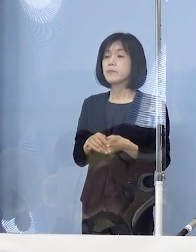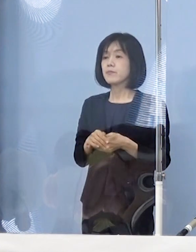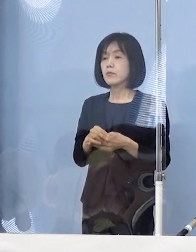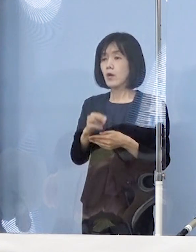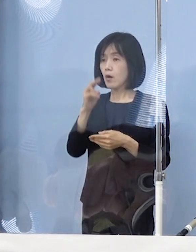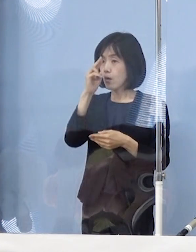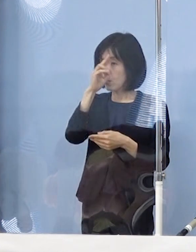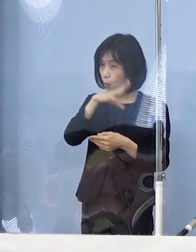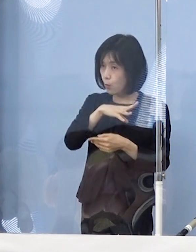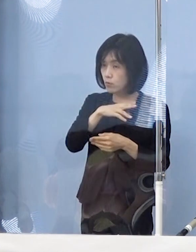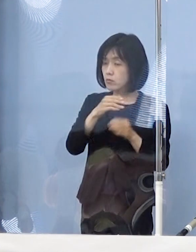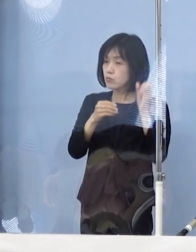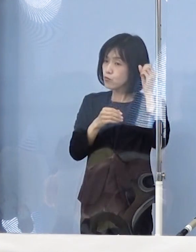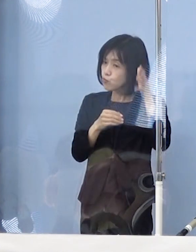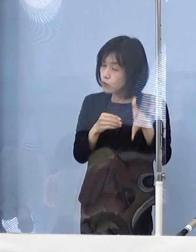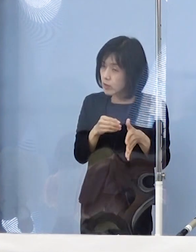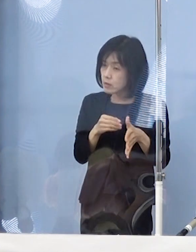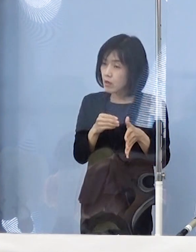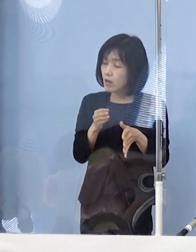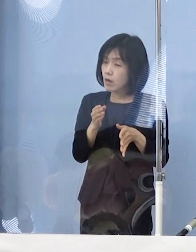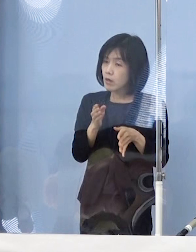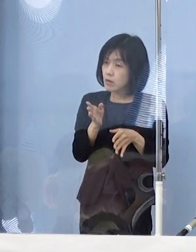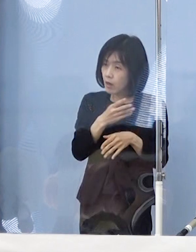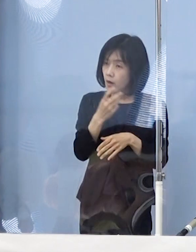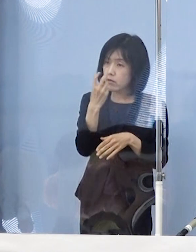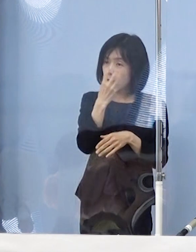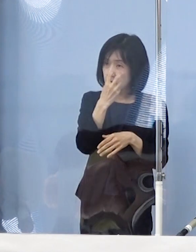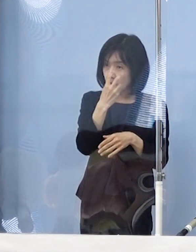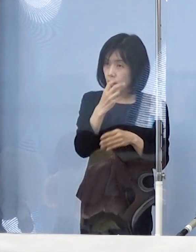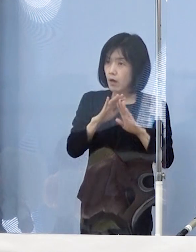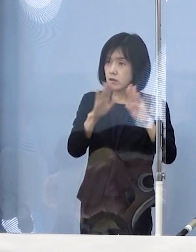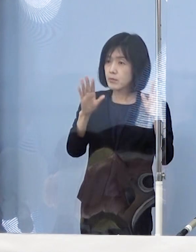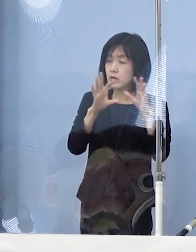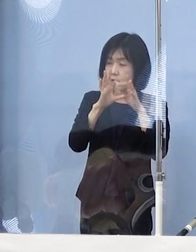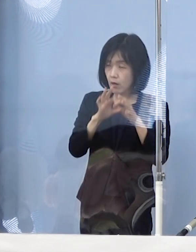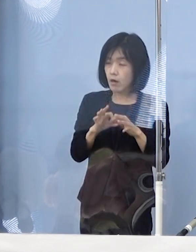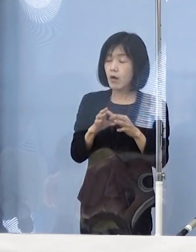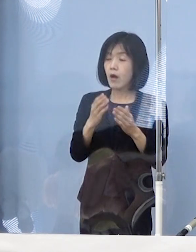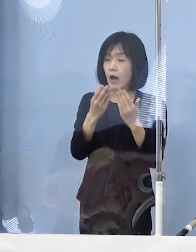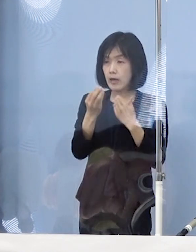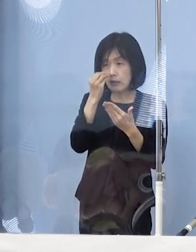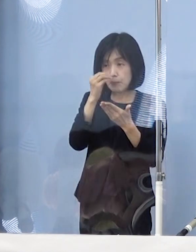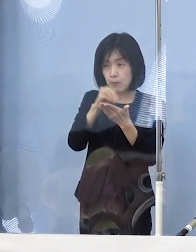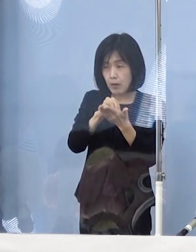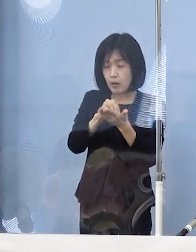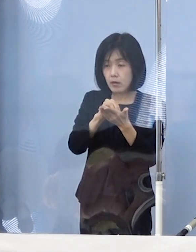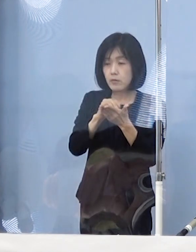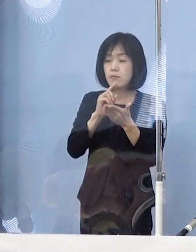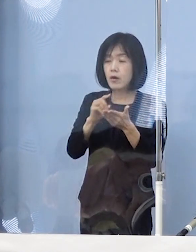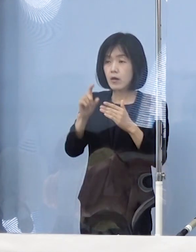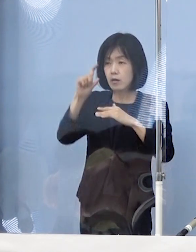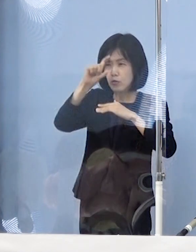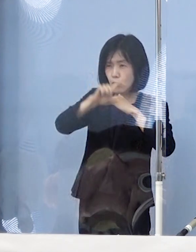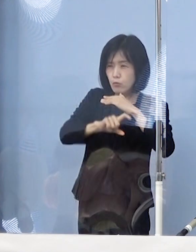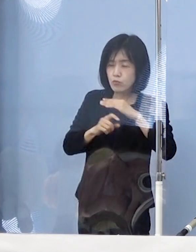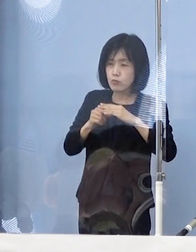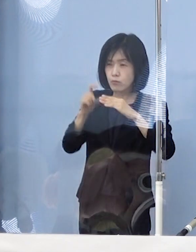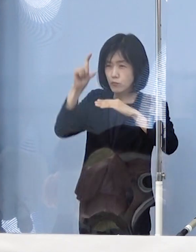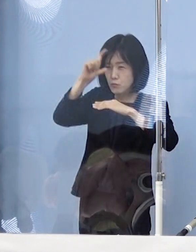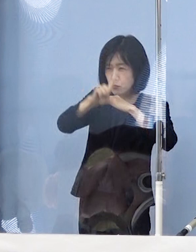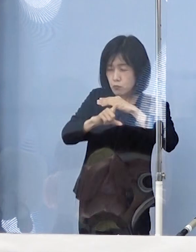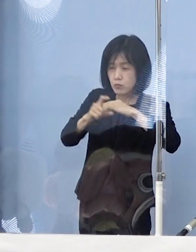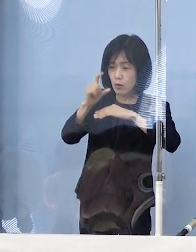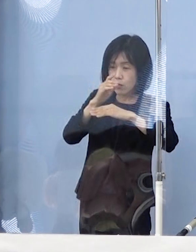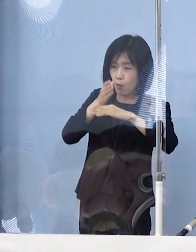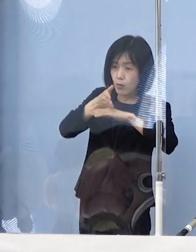や夕方から検査が入ったりしたと思うので、判明した時点が深夜であったり、夜遅くなってい